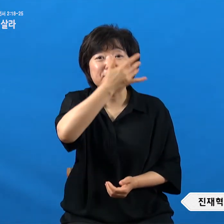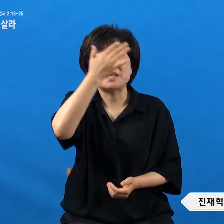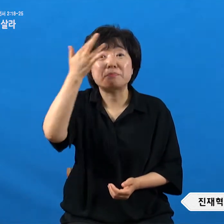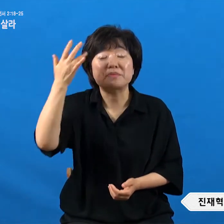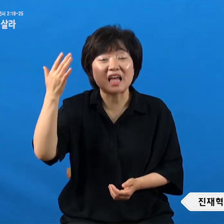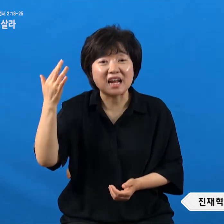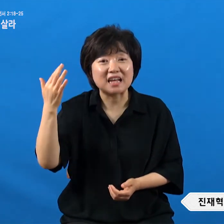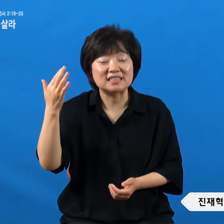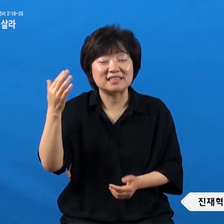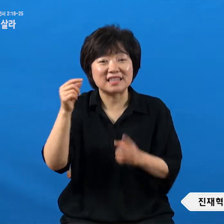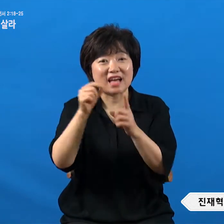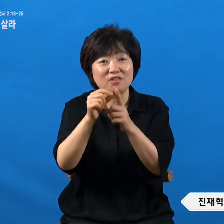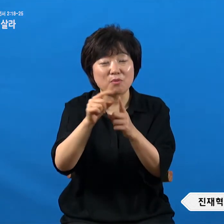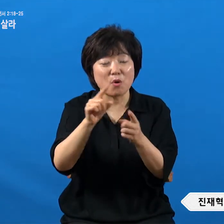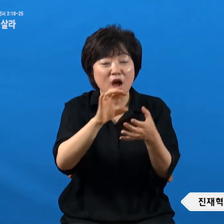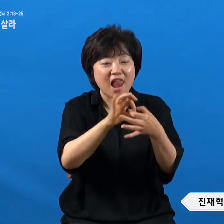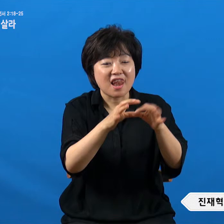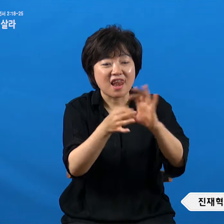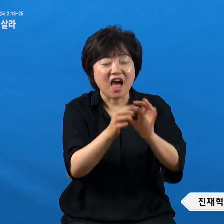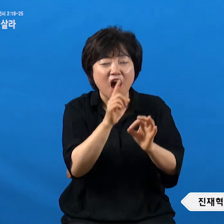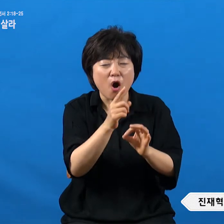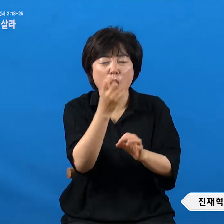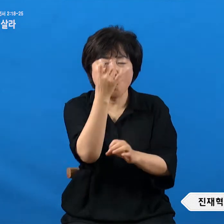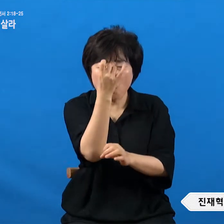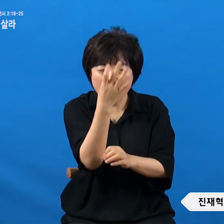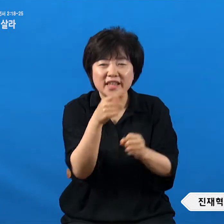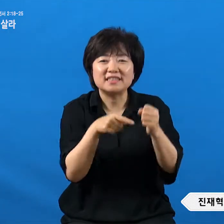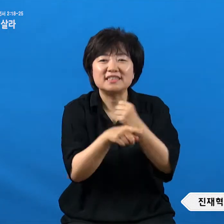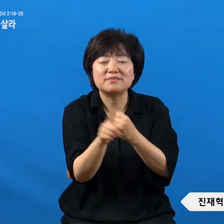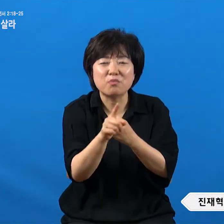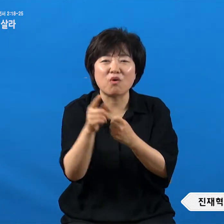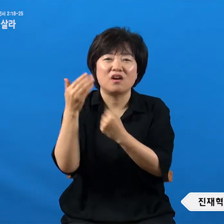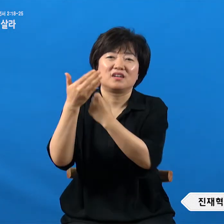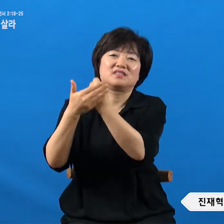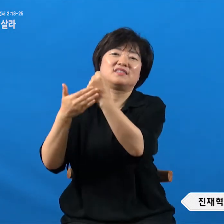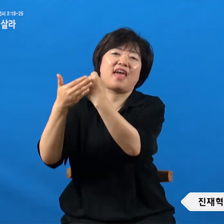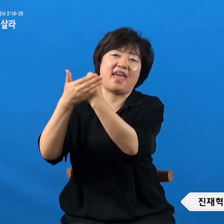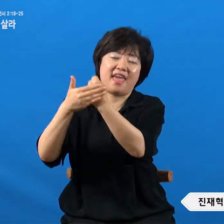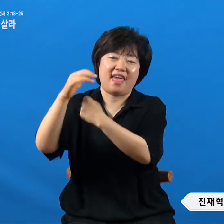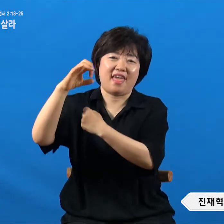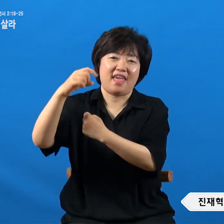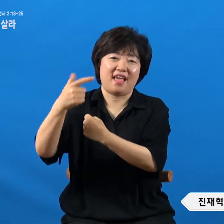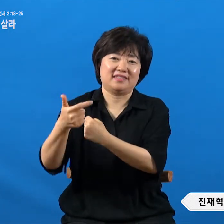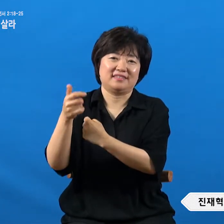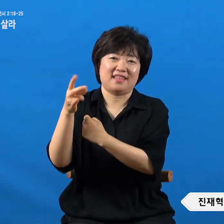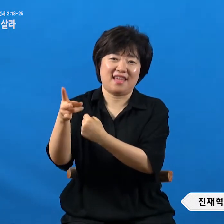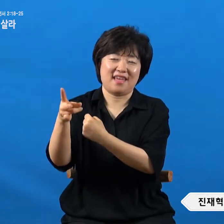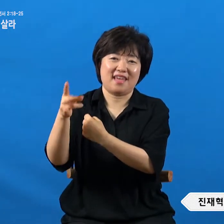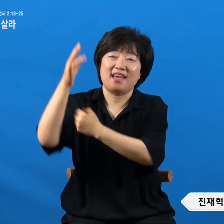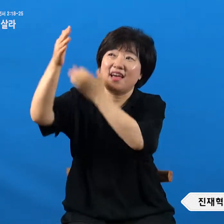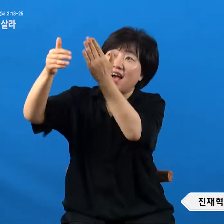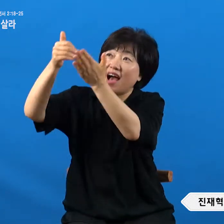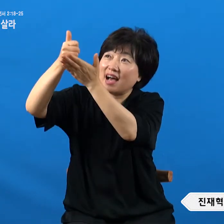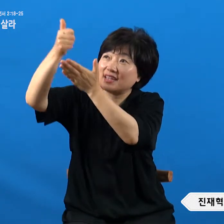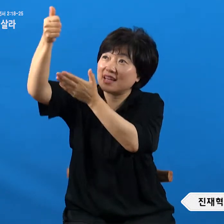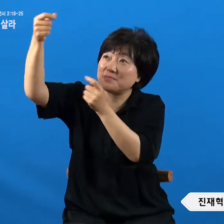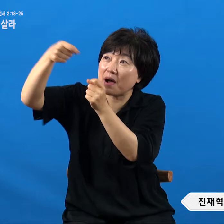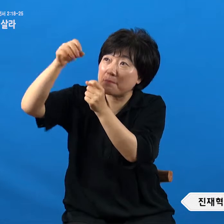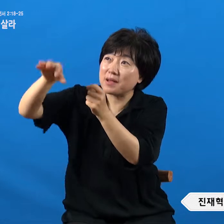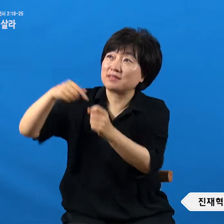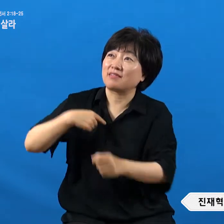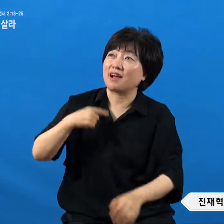이 아름답다는 단어, 헬라 원어의 뜻을 보면 은혜라는 뜻을 가지고 있습니다. 하나님